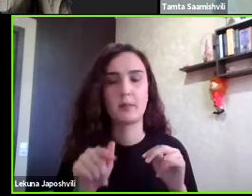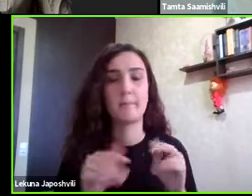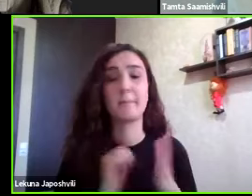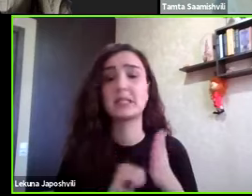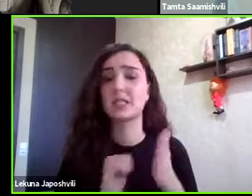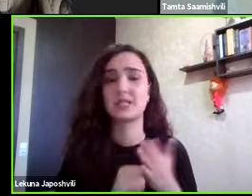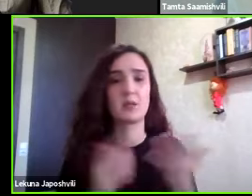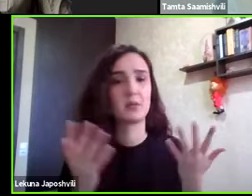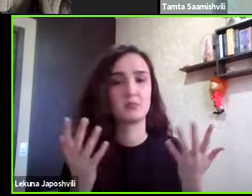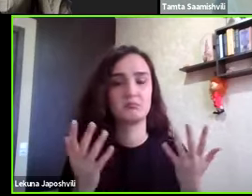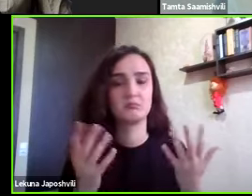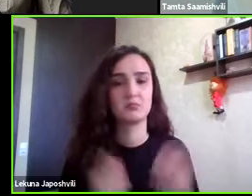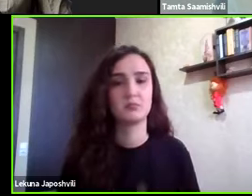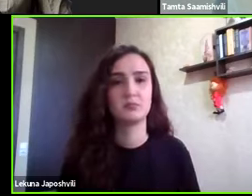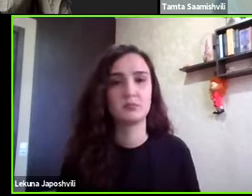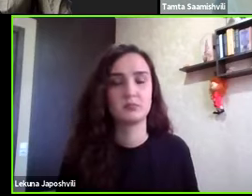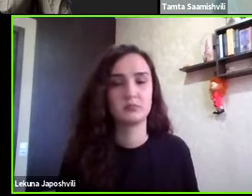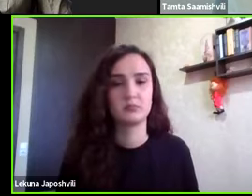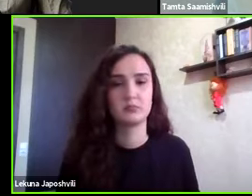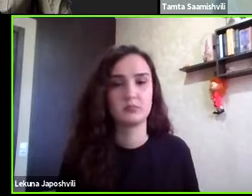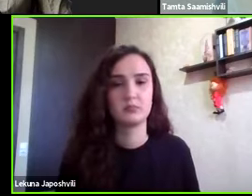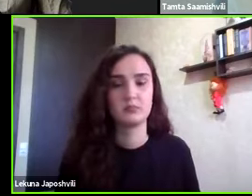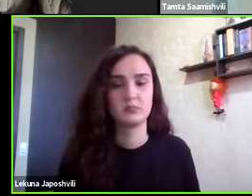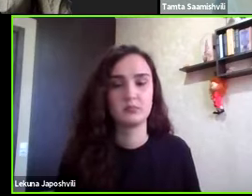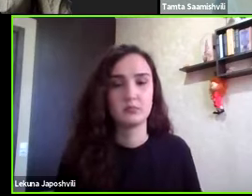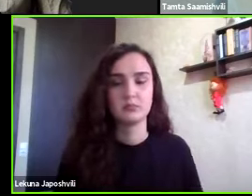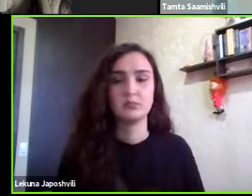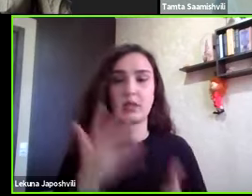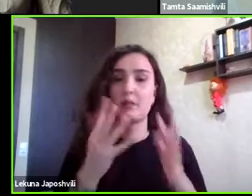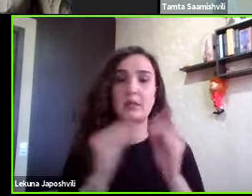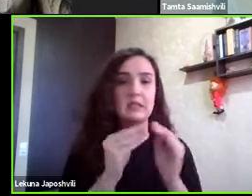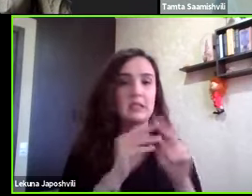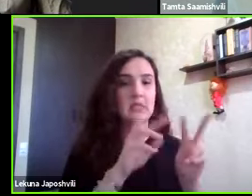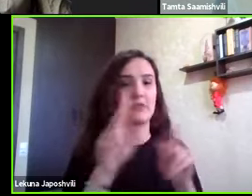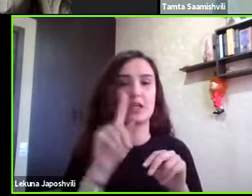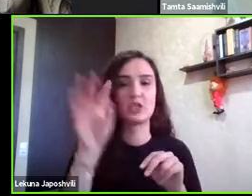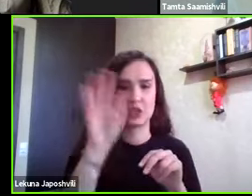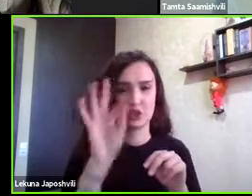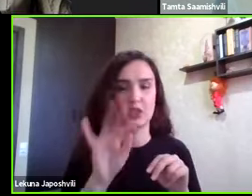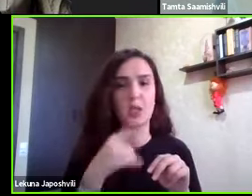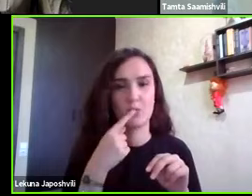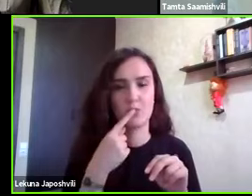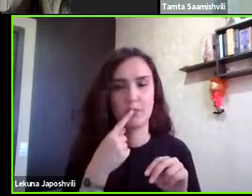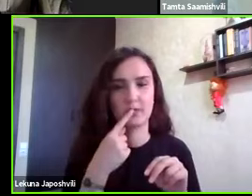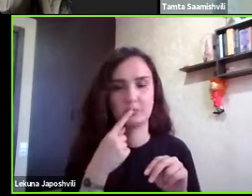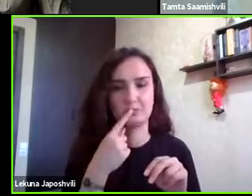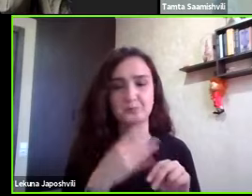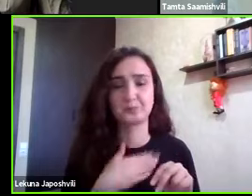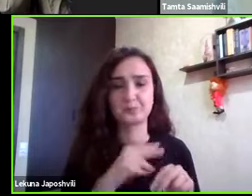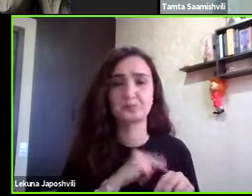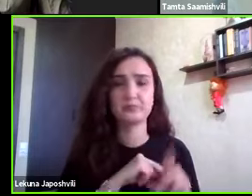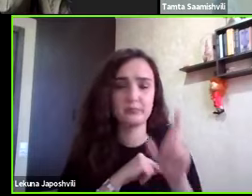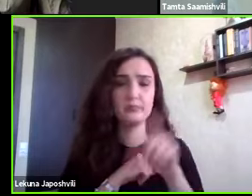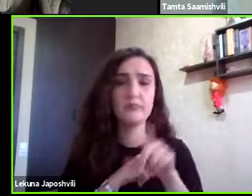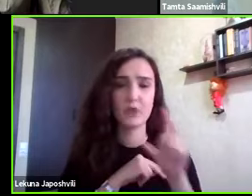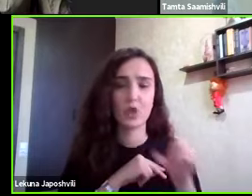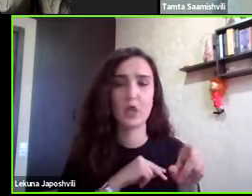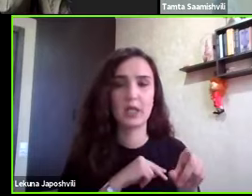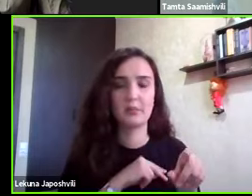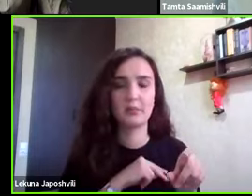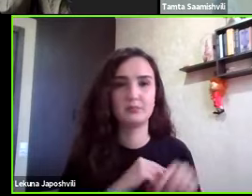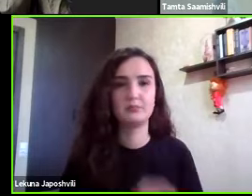მიზეზები ალბათ იგივეა, რაც ვთქვათ, ხშირად ამბობენ ხოლმე ჩემი კოლეგები და